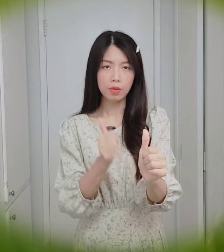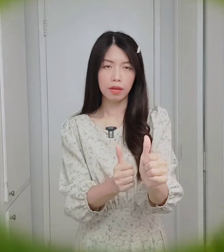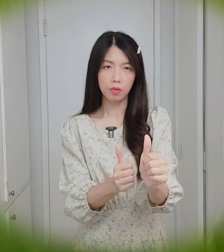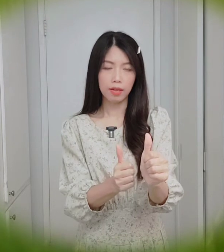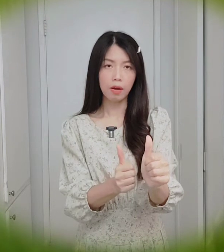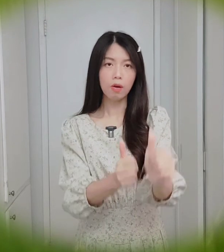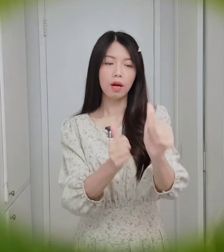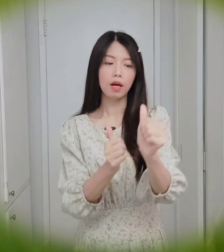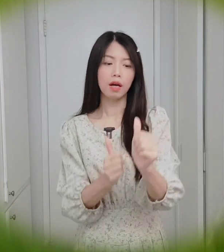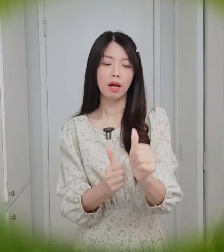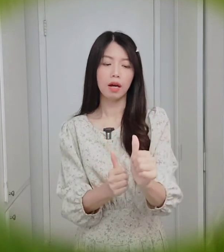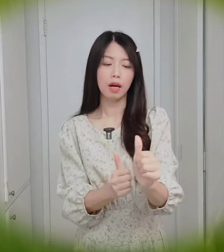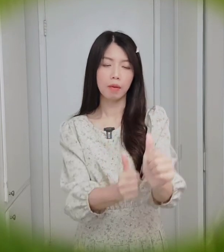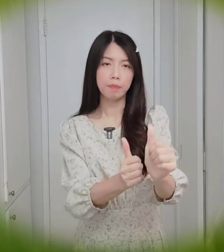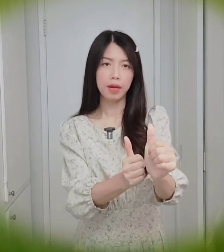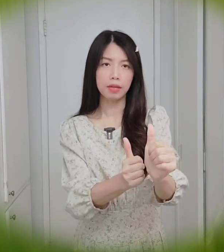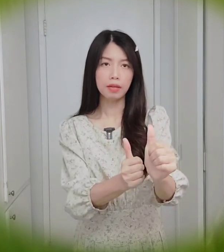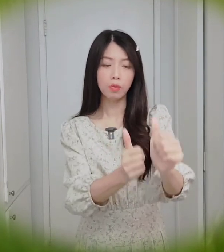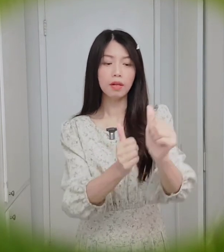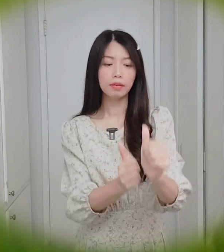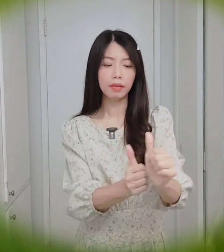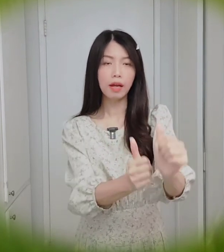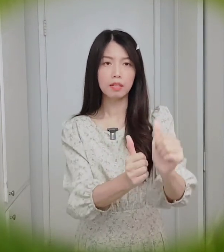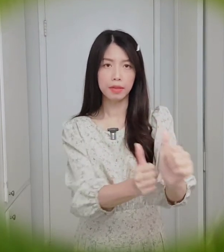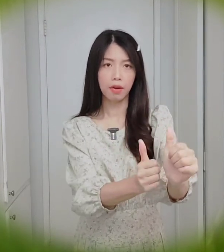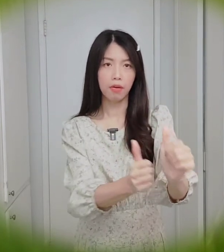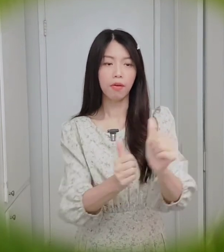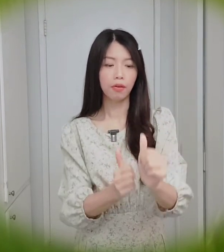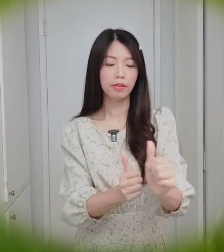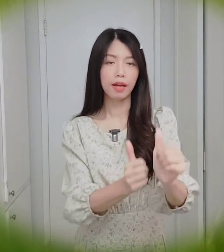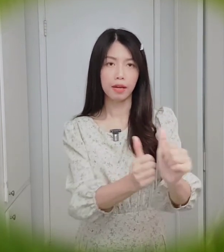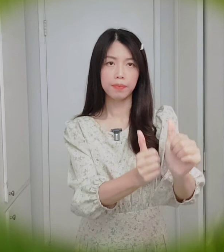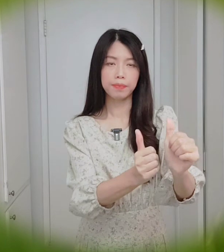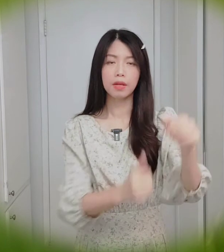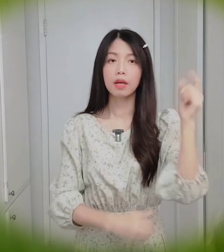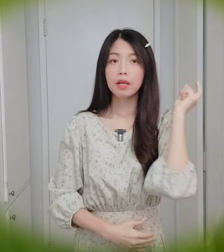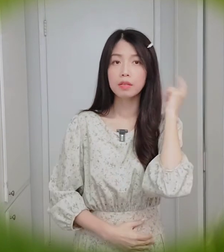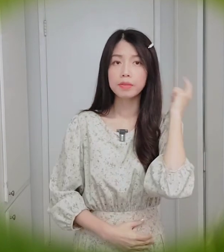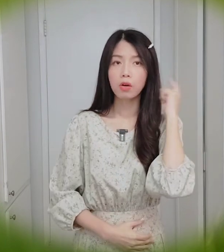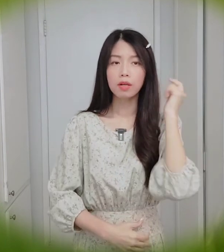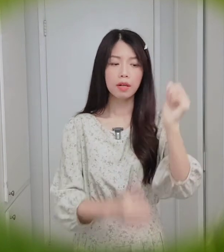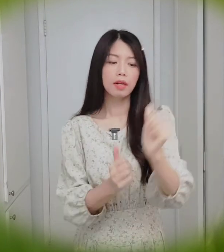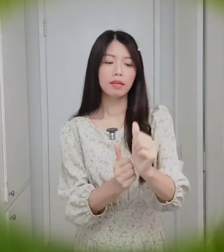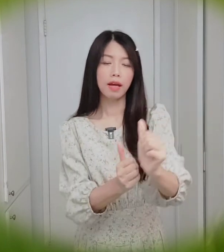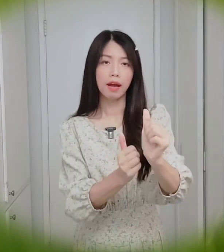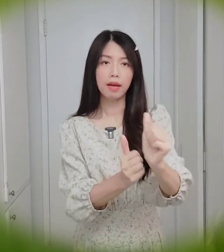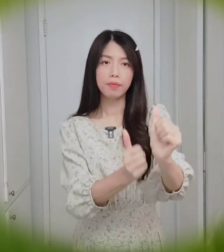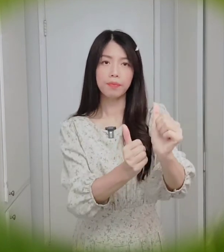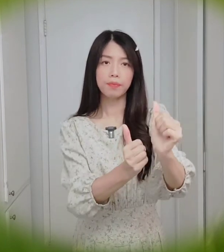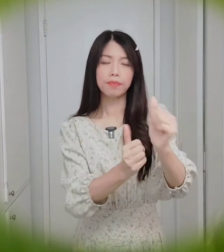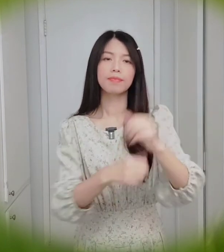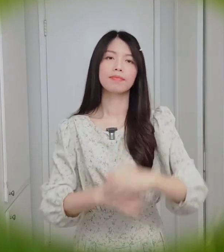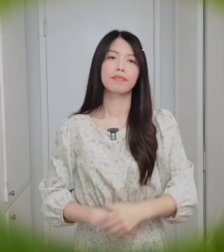하고 한 손 뒤에서 앞에 있는 손을 따라가시면 돼요. 따라. 음성을